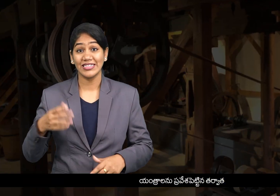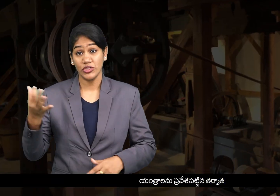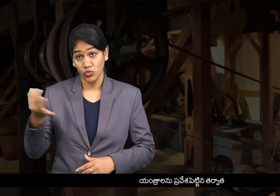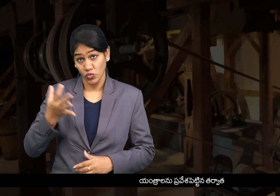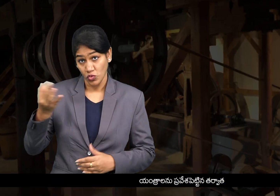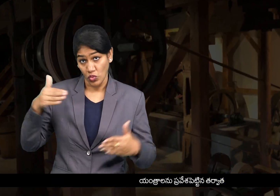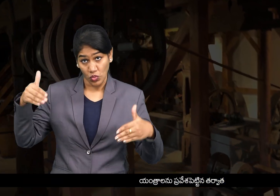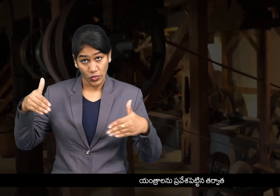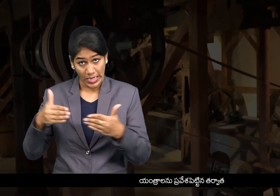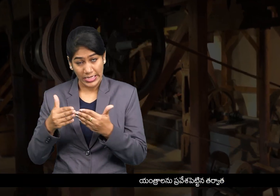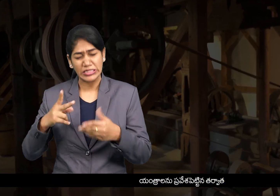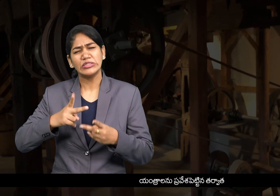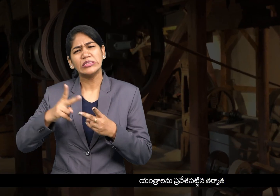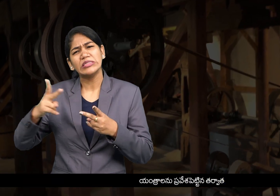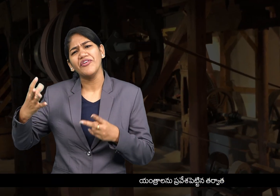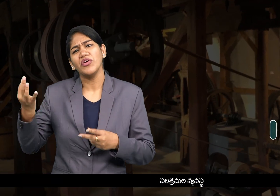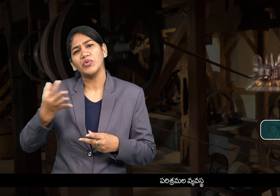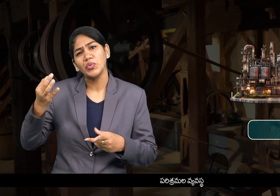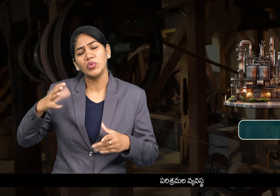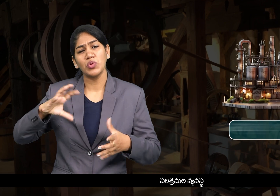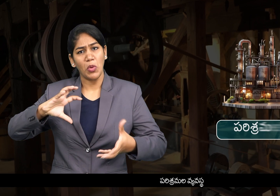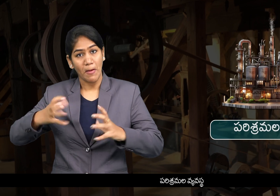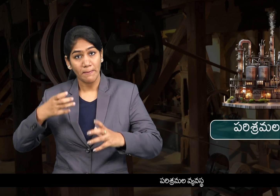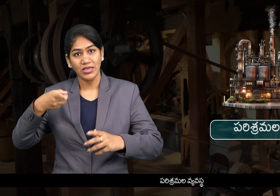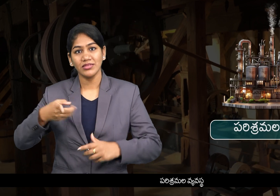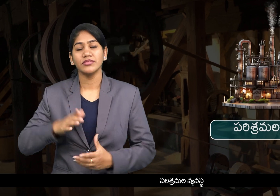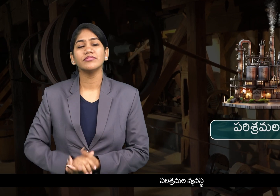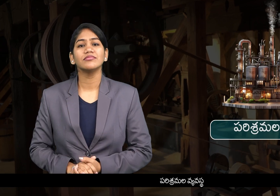యంత్రాలను ప్రవేశపెట్టిన తర్వాత పరిశ్రమల వ్యవస్థ.